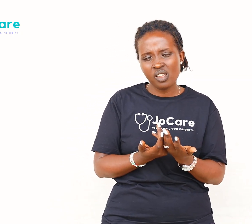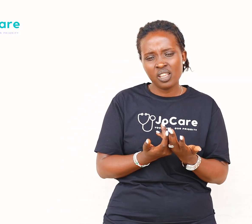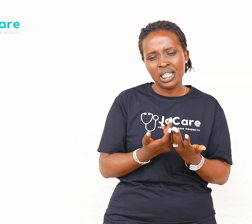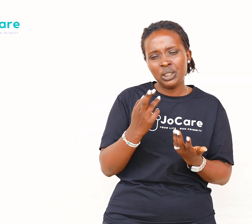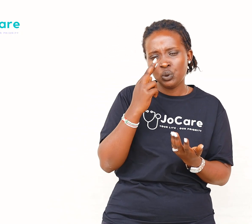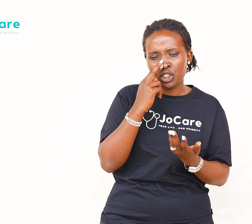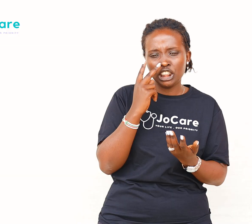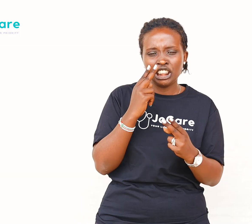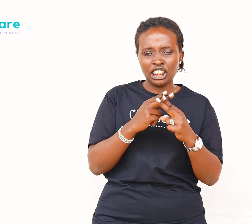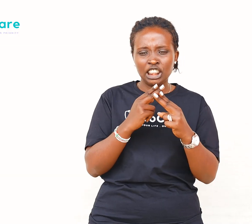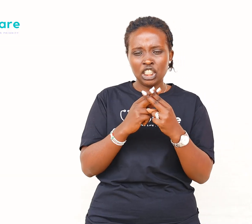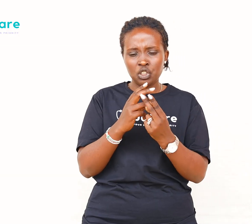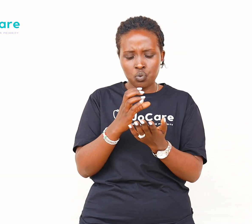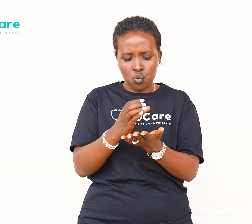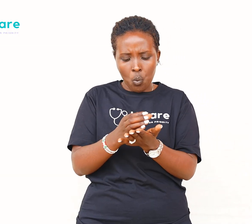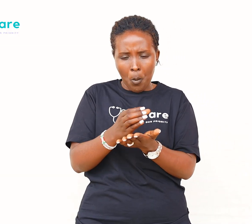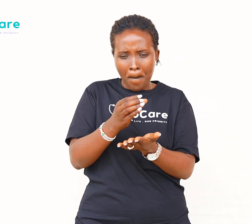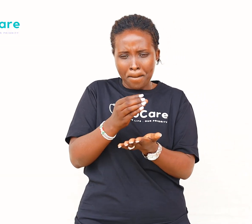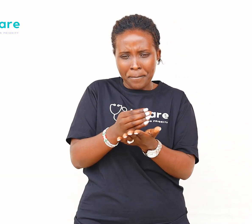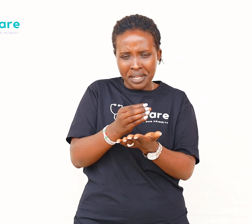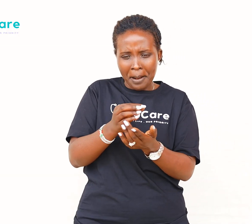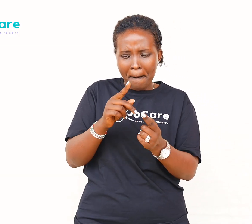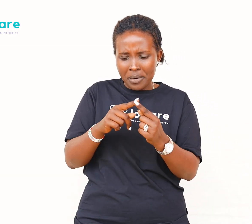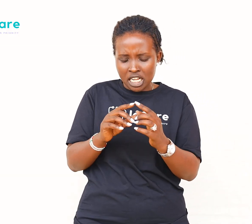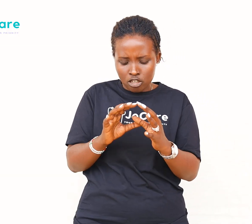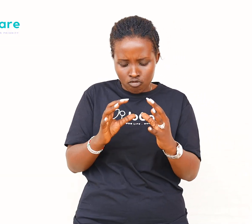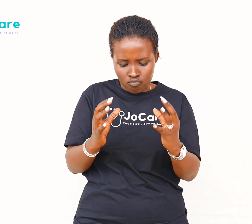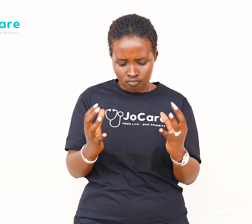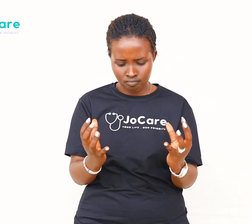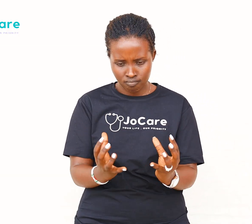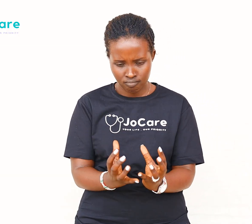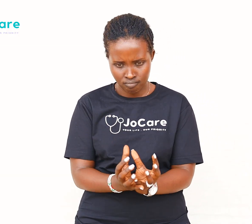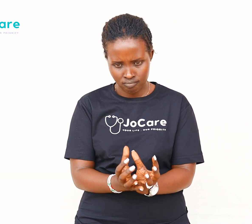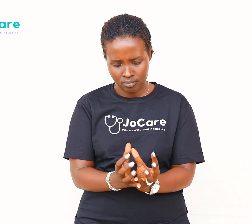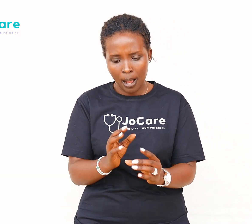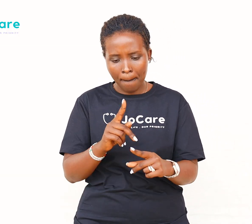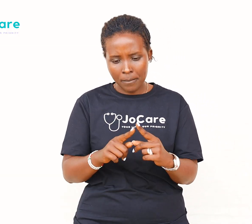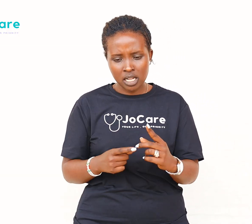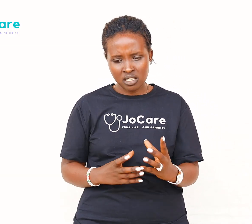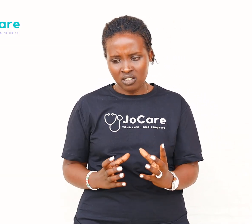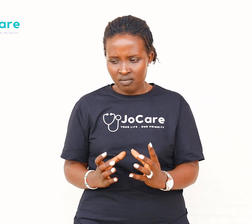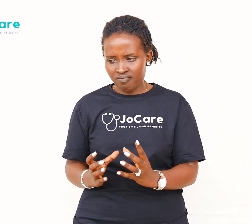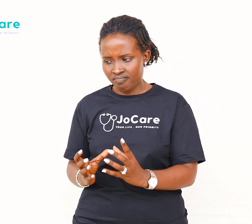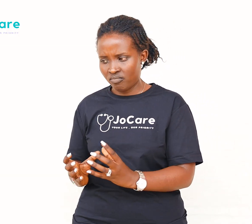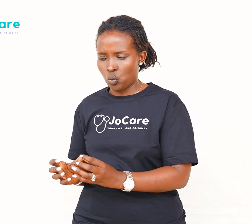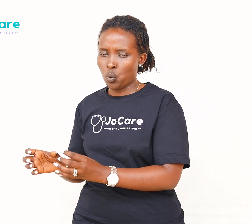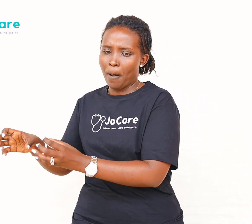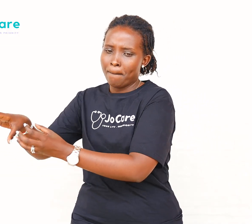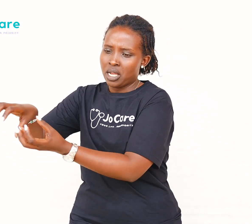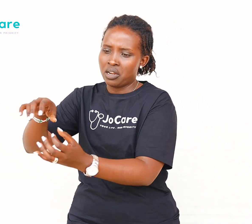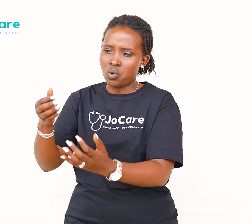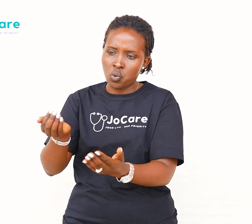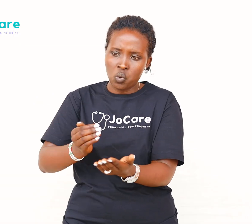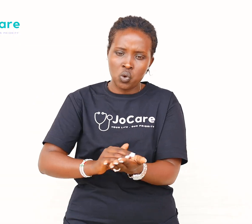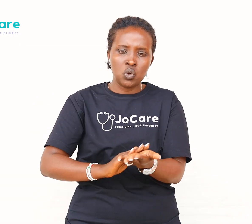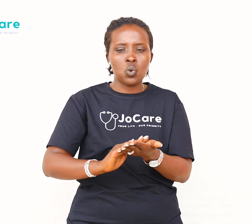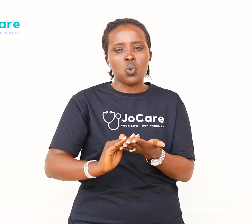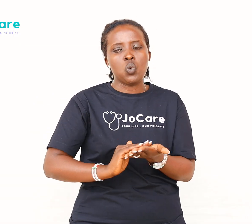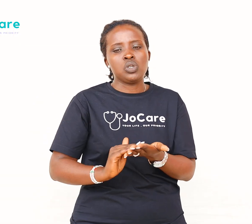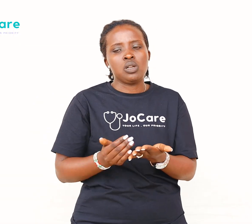udukombe tuba twakusanya iyo mihango yose, ukaza kugenda ukayimena, ukongera ukatwoza, ukongera ukadukoresha.